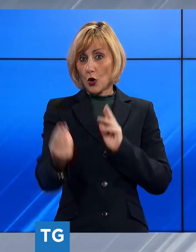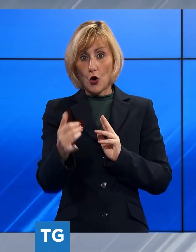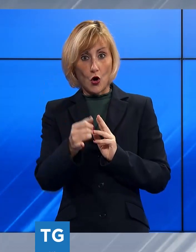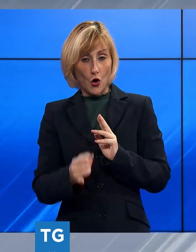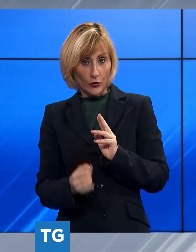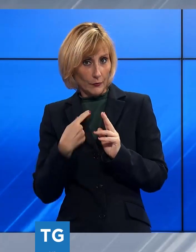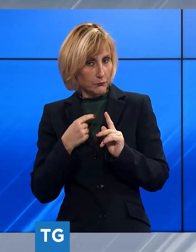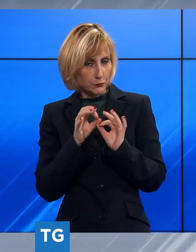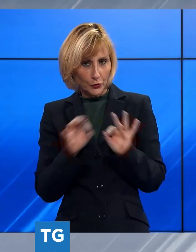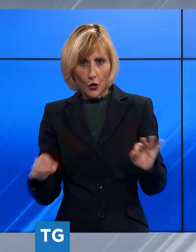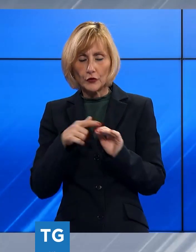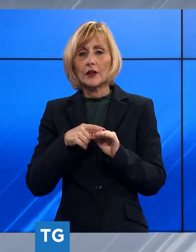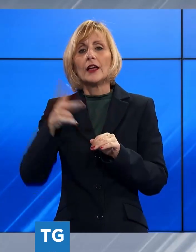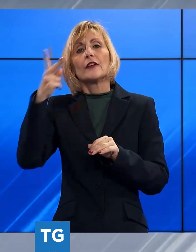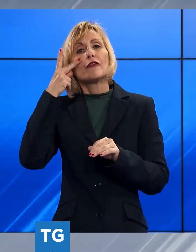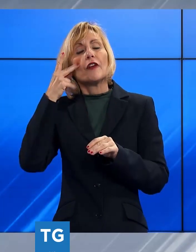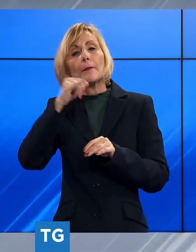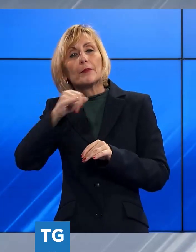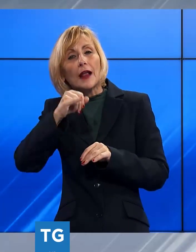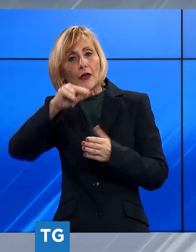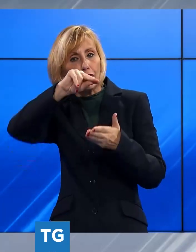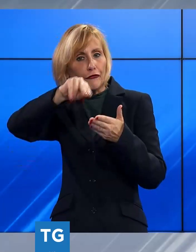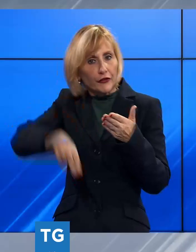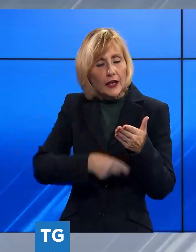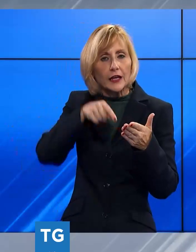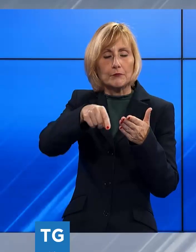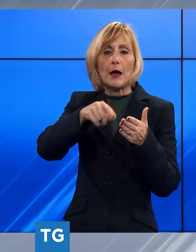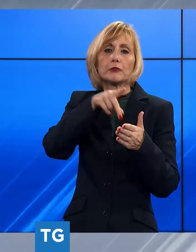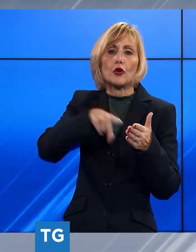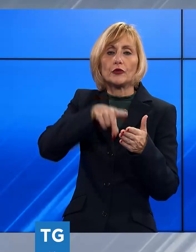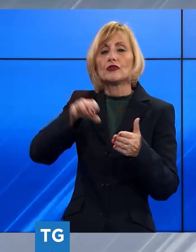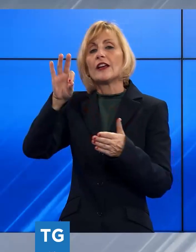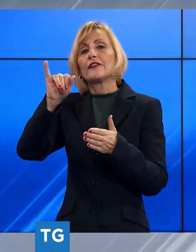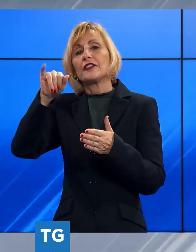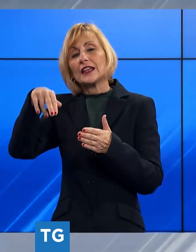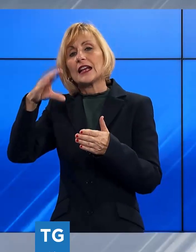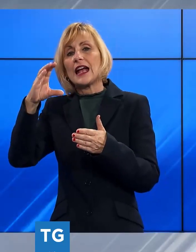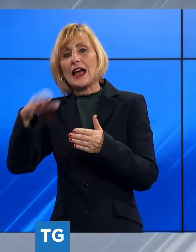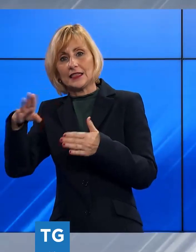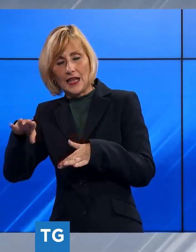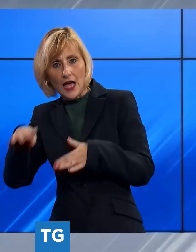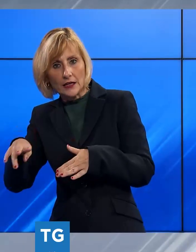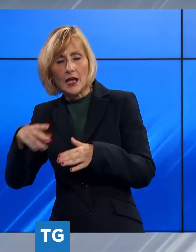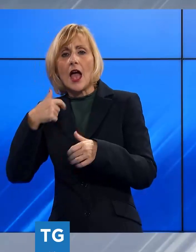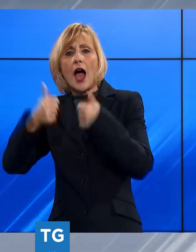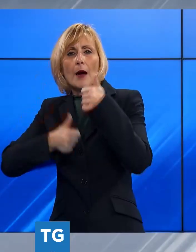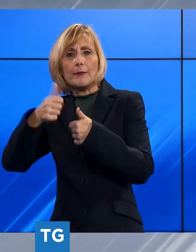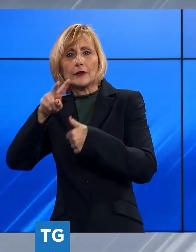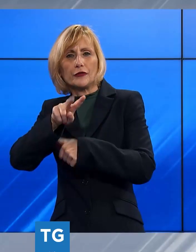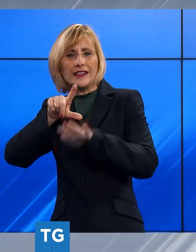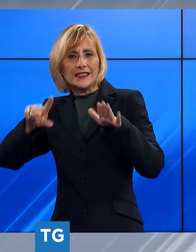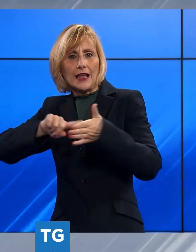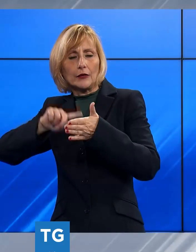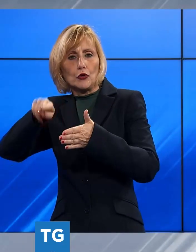metà febbraio la firma ufficiale del contratto tra la provincia e Fincantieri che si è aggiudicata l'appalto da 27 milioni di euro poi a metà